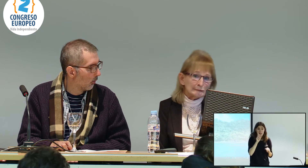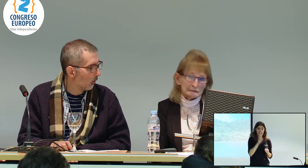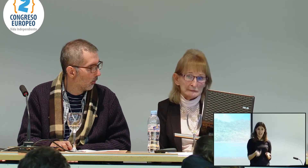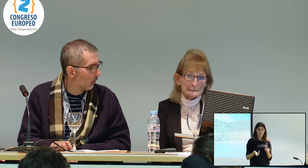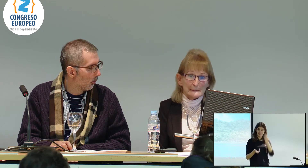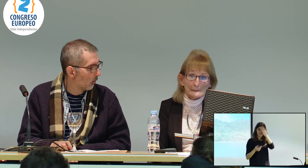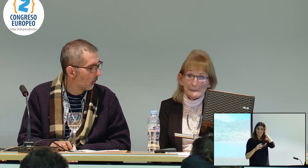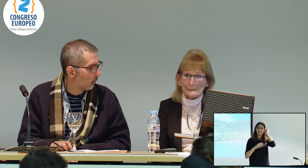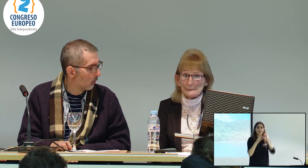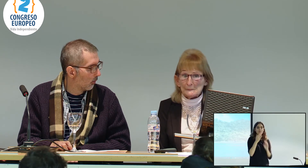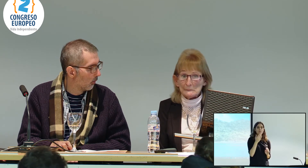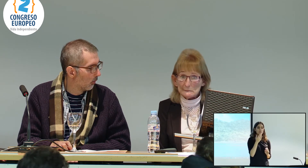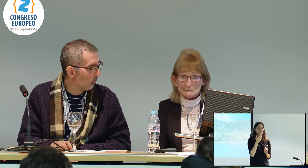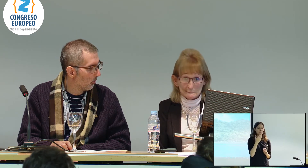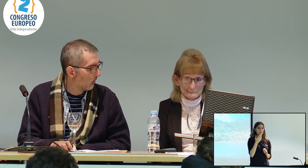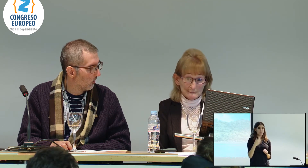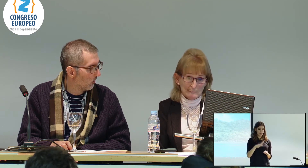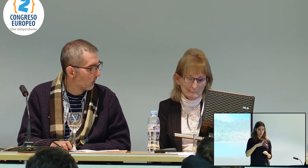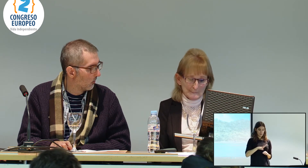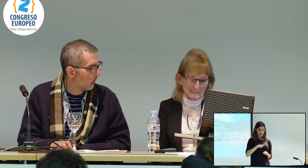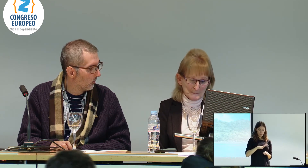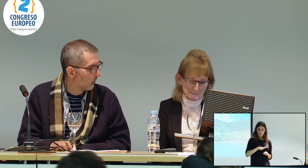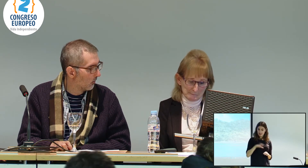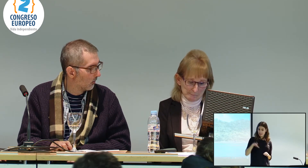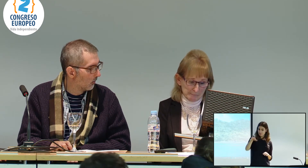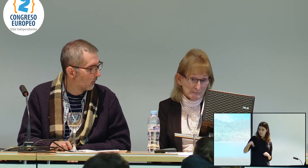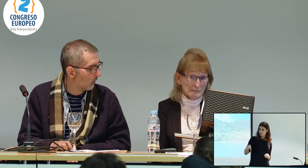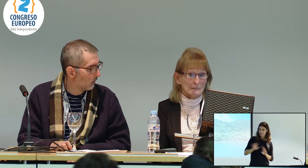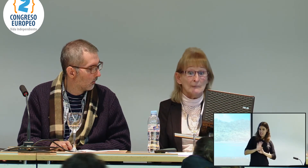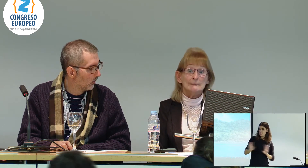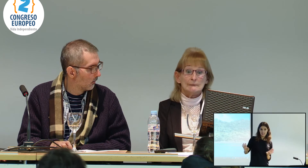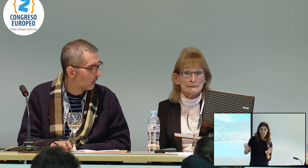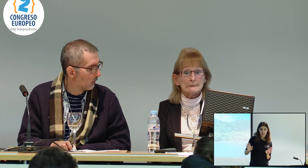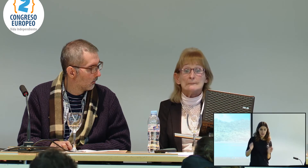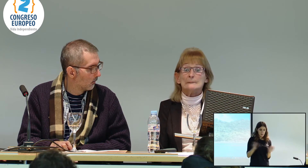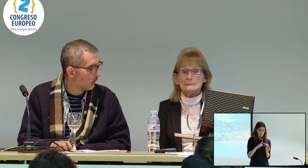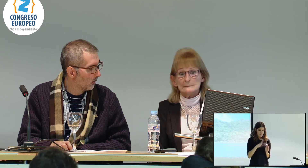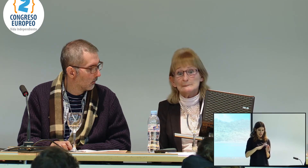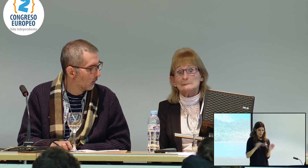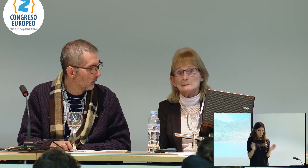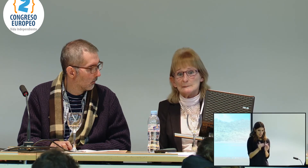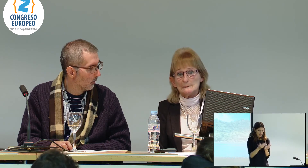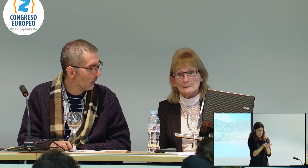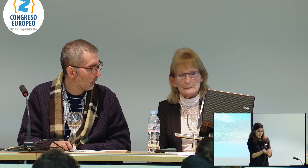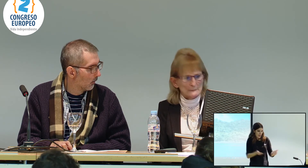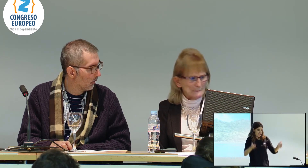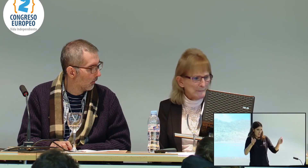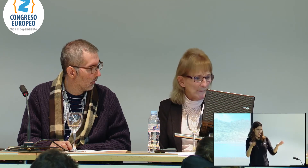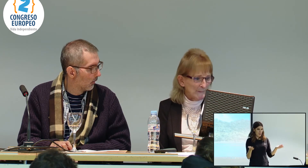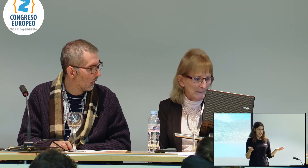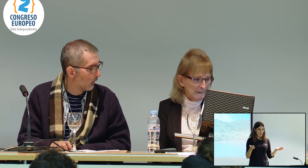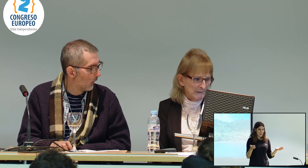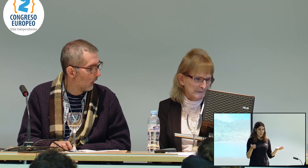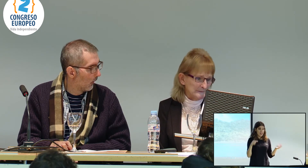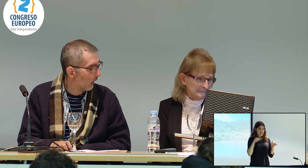Un reposabrazos junto al váter y punto. Y encima, baños ultra pequeños y con bañera. En esta etapa